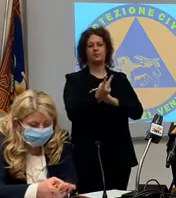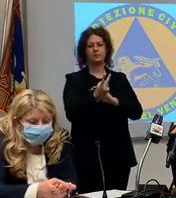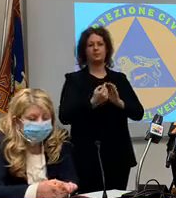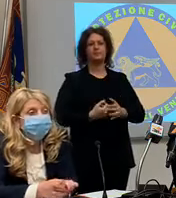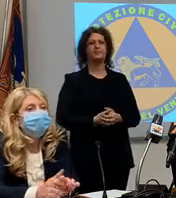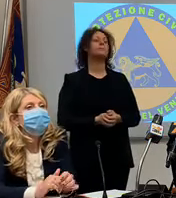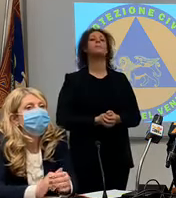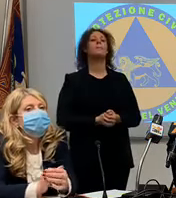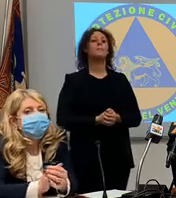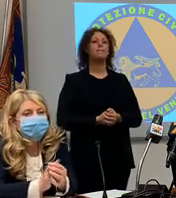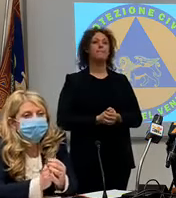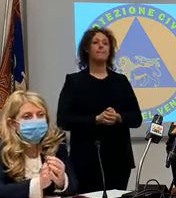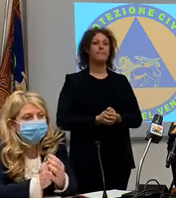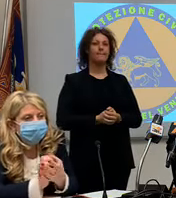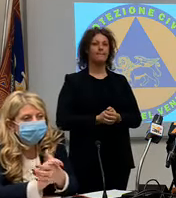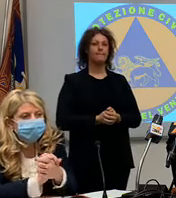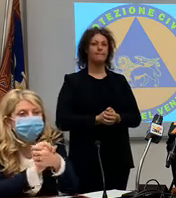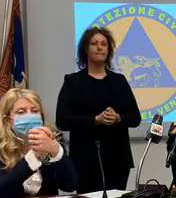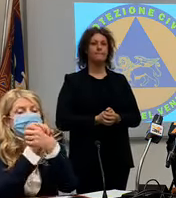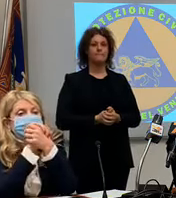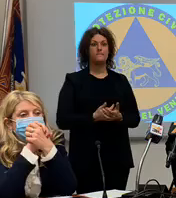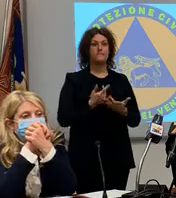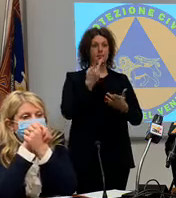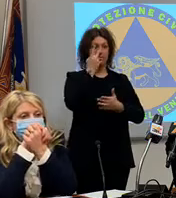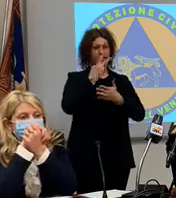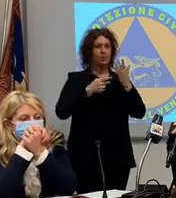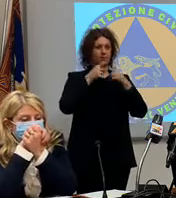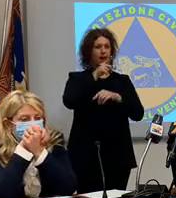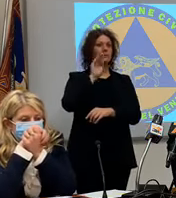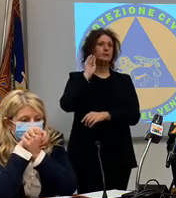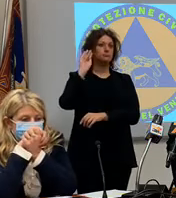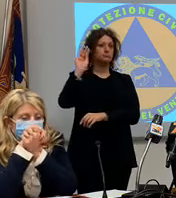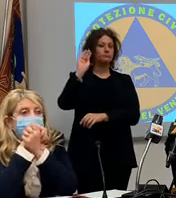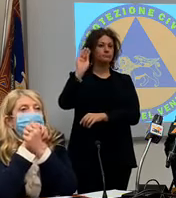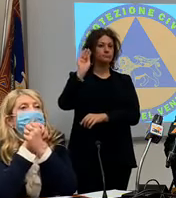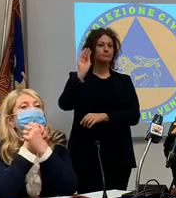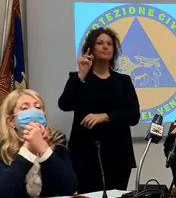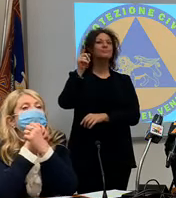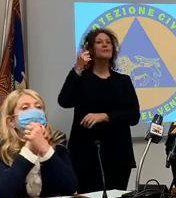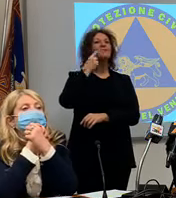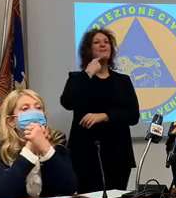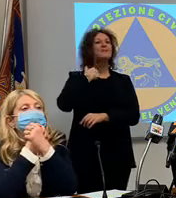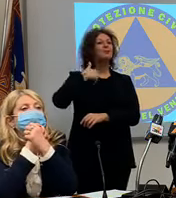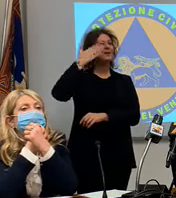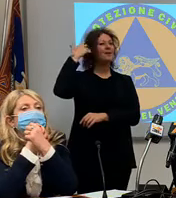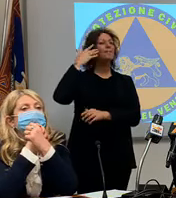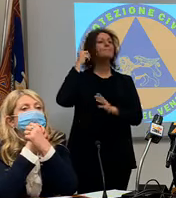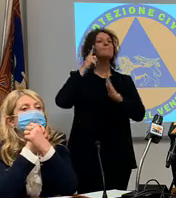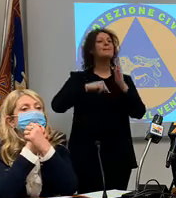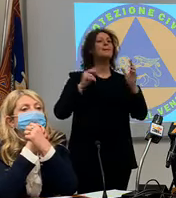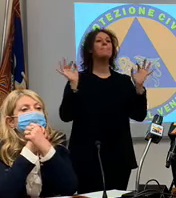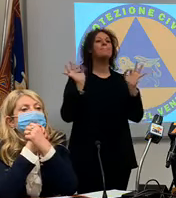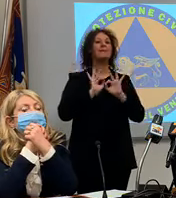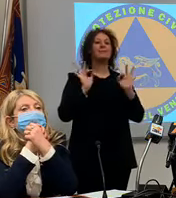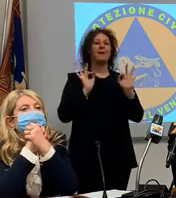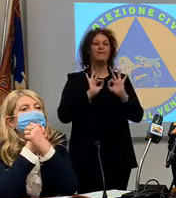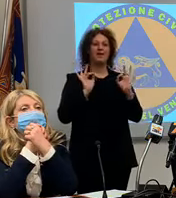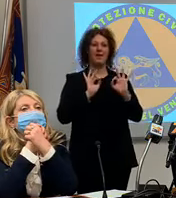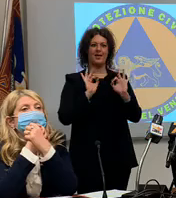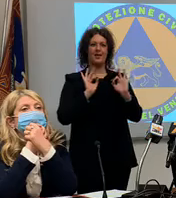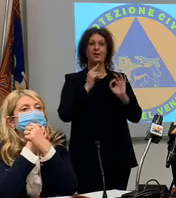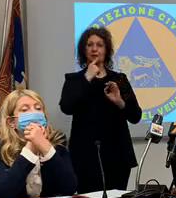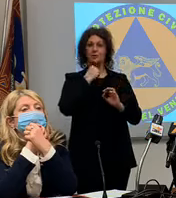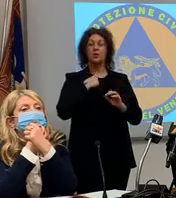sempre detto già e sentitelo a in primavera mi diceva sempre Guarda arriveranno i raggi ultravioletti